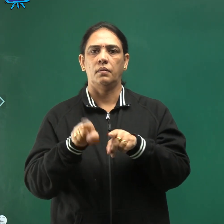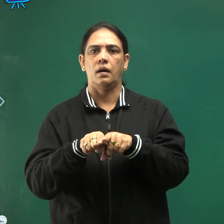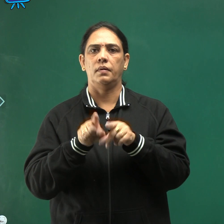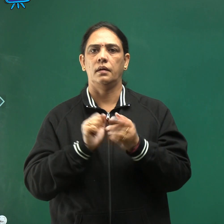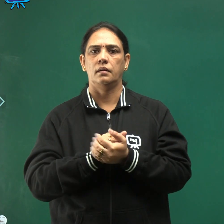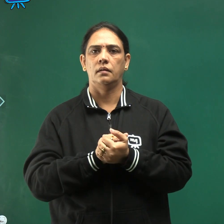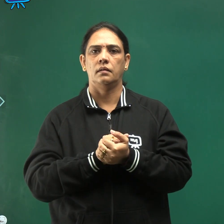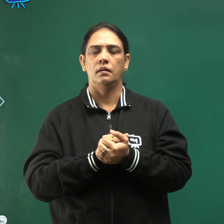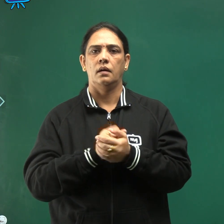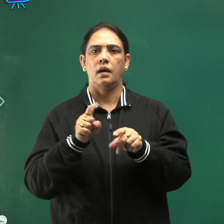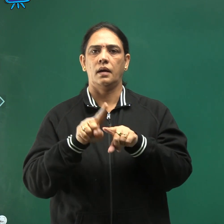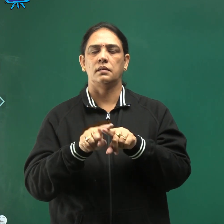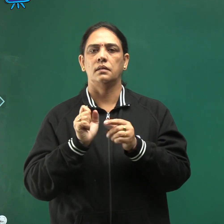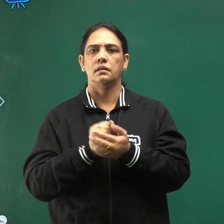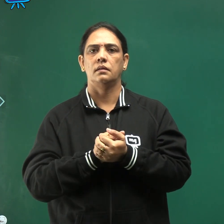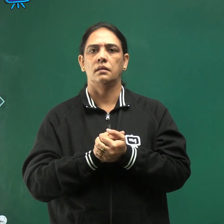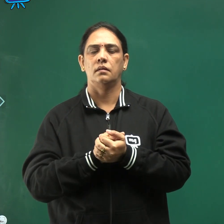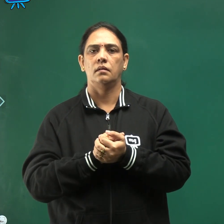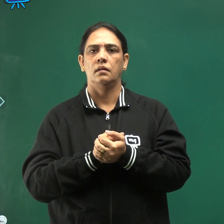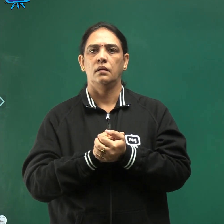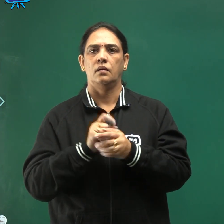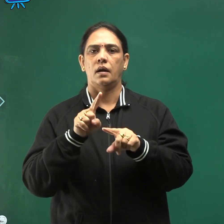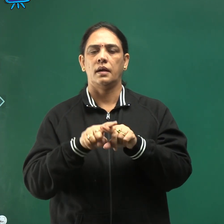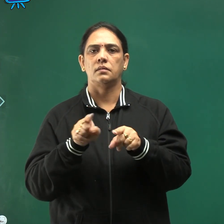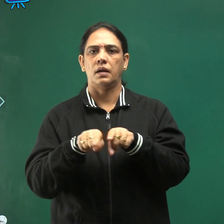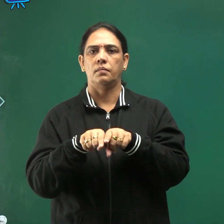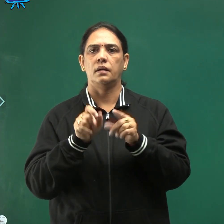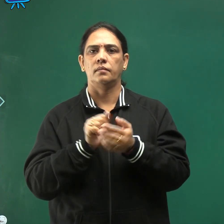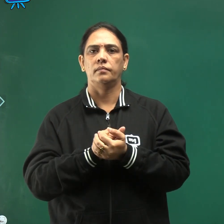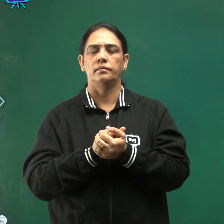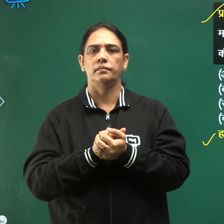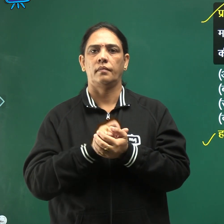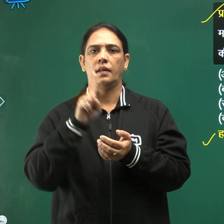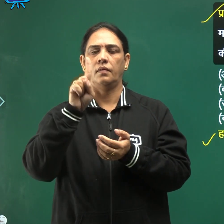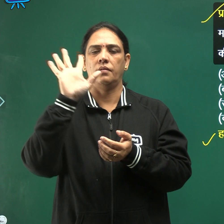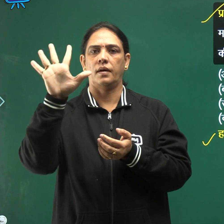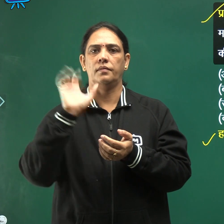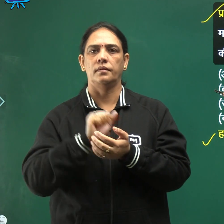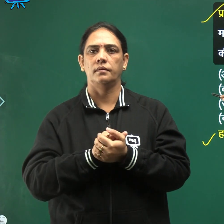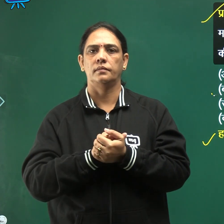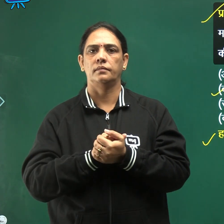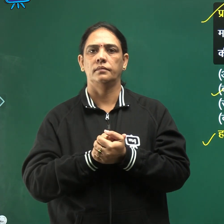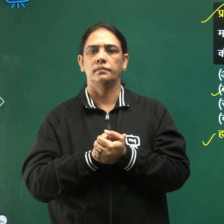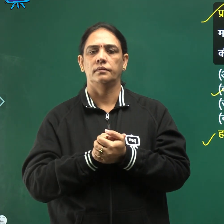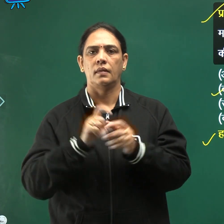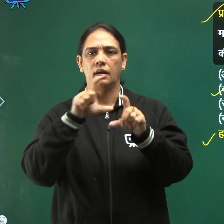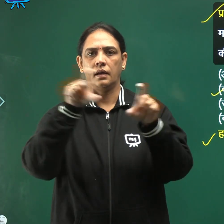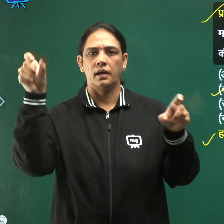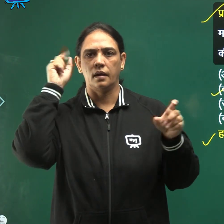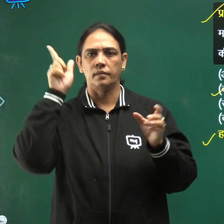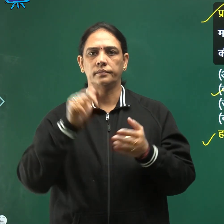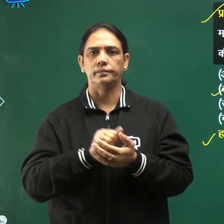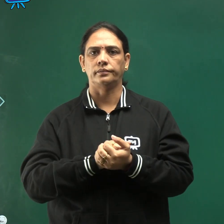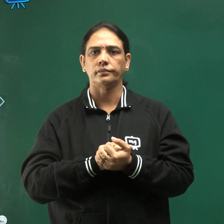बराबर x। तो x बराबर 15। समझ आ गया।